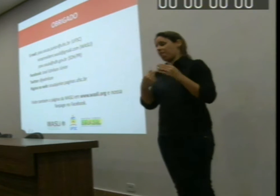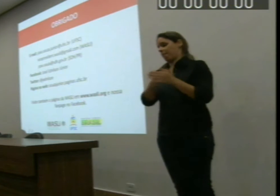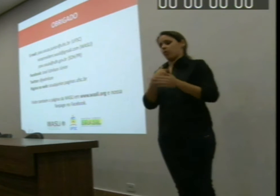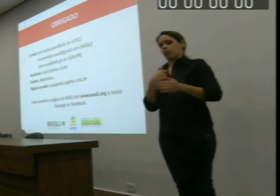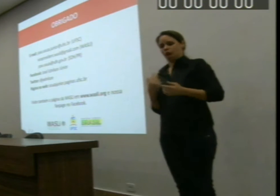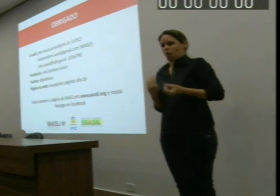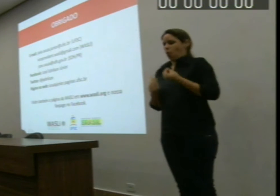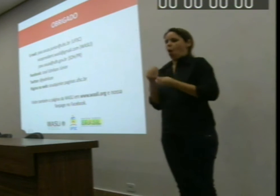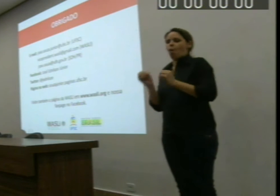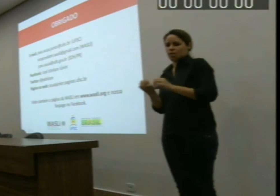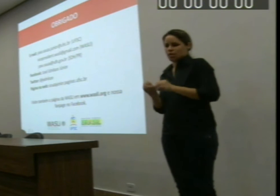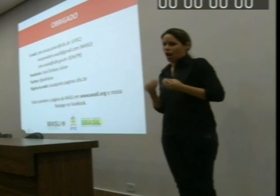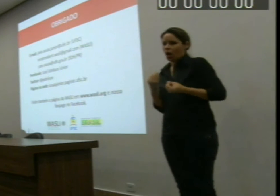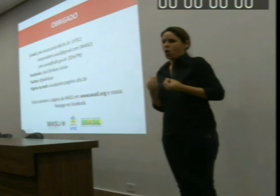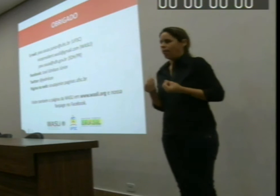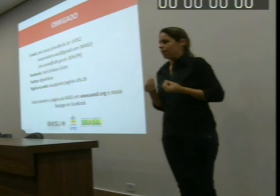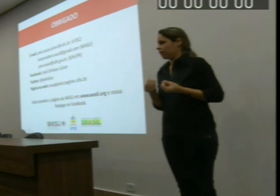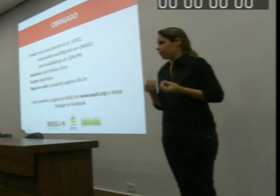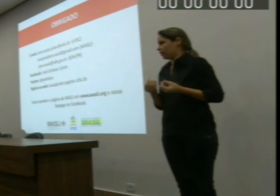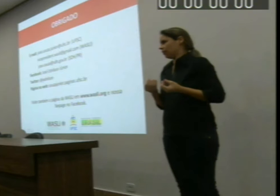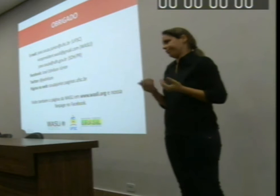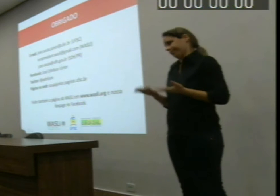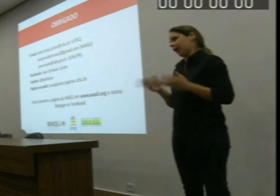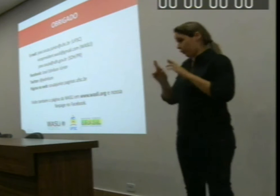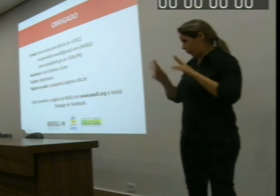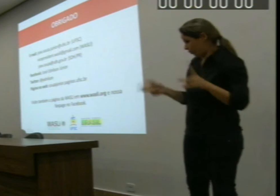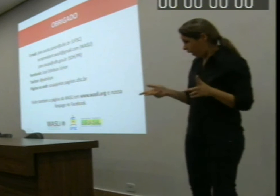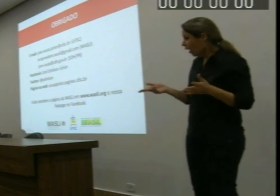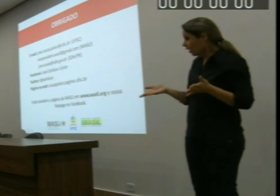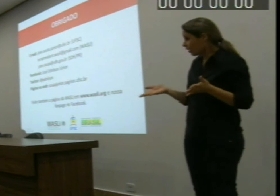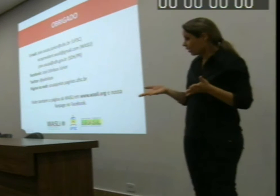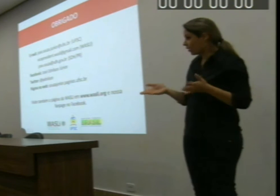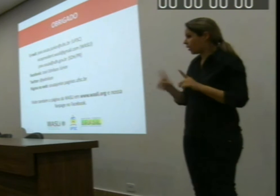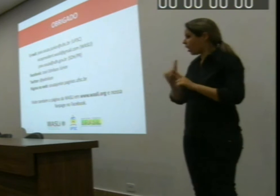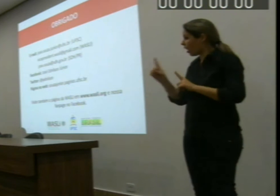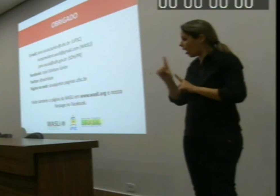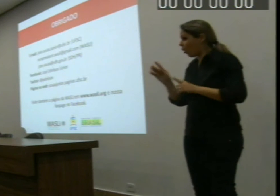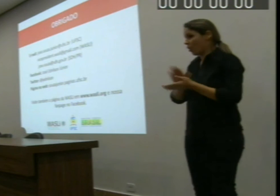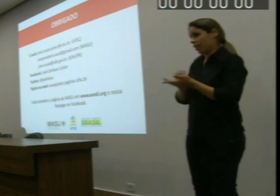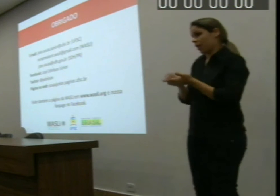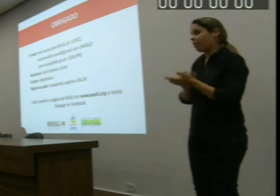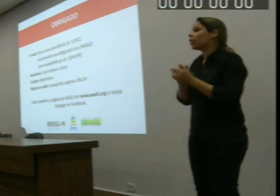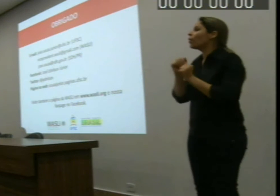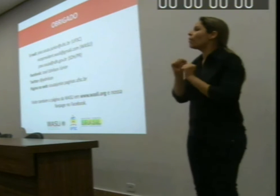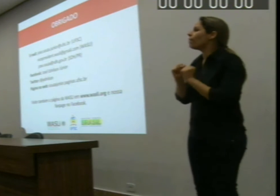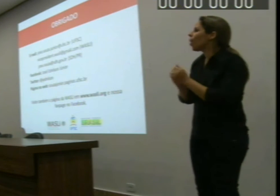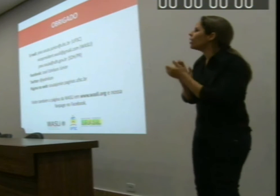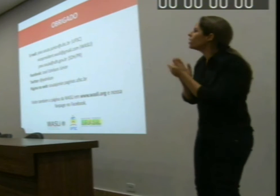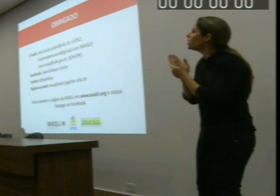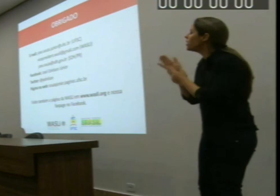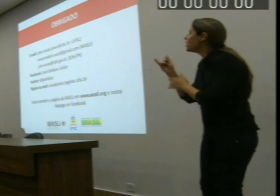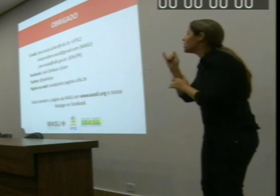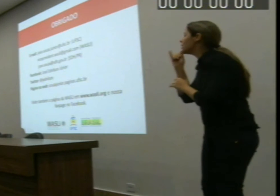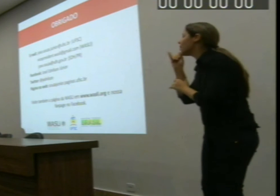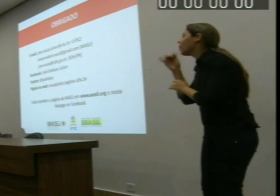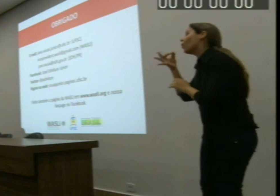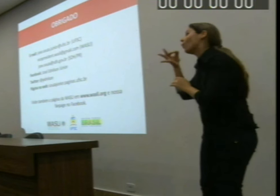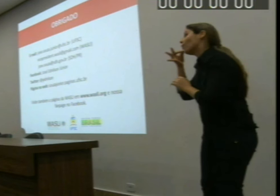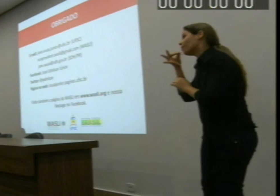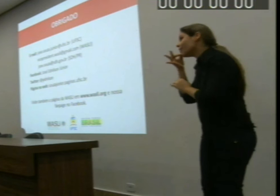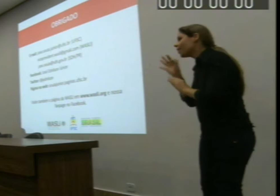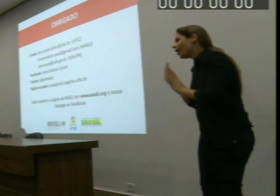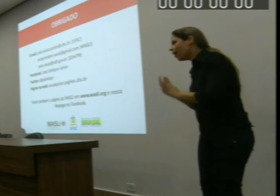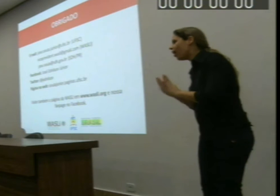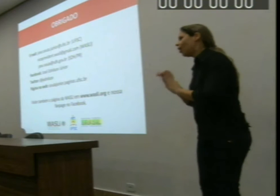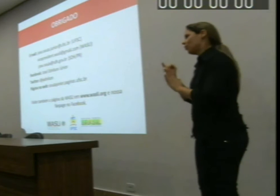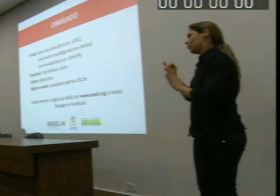o coordenador é o coordenador pedagógico não é o intérprete o intérprete pode chegar para um professor e falar assim professor eu sugiro que você